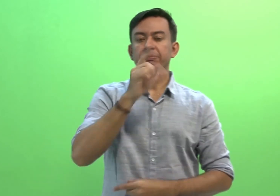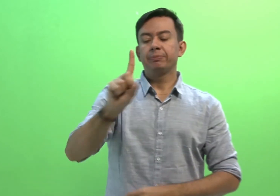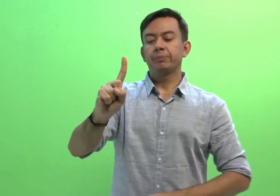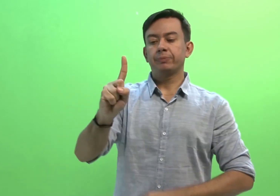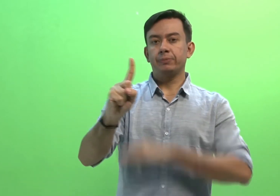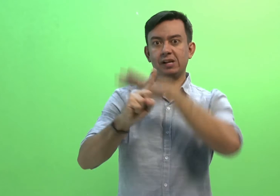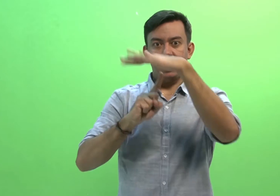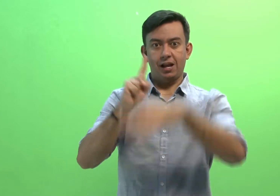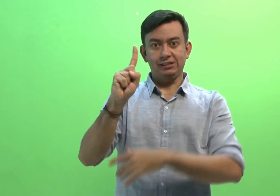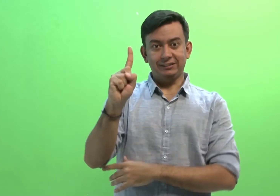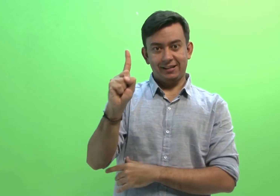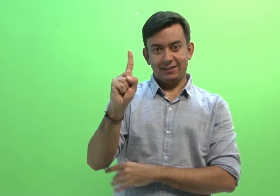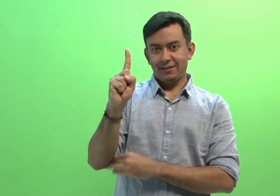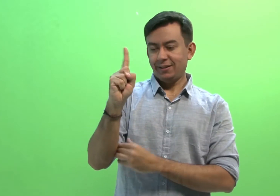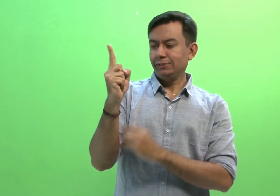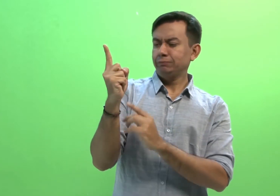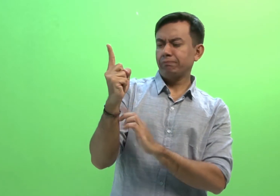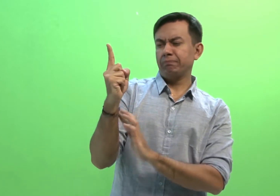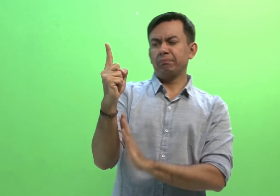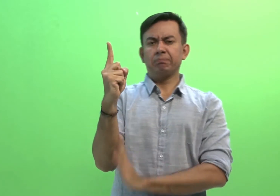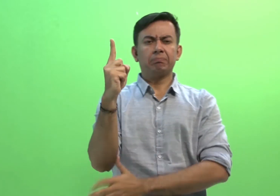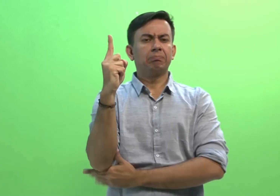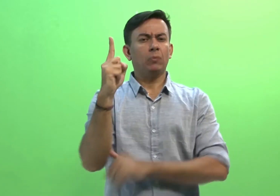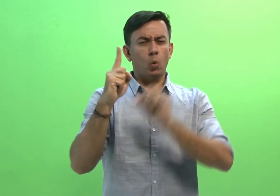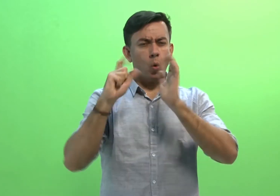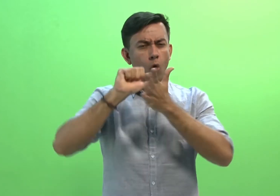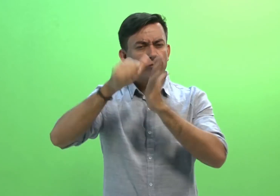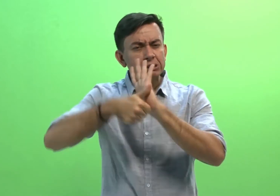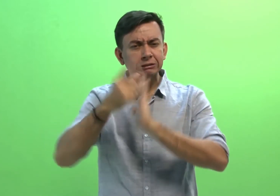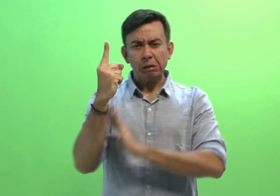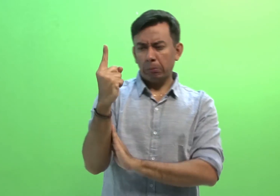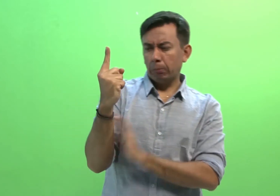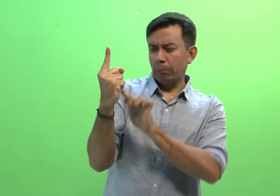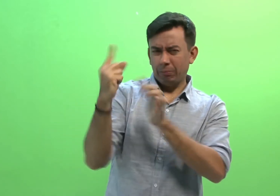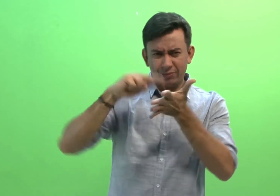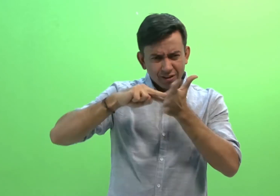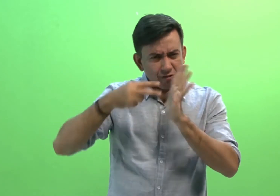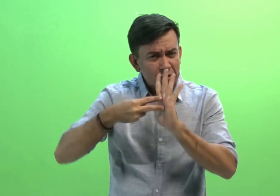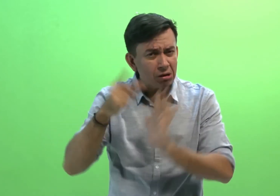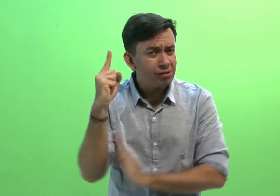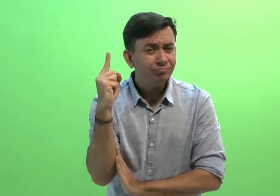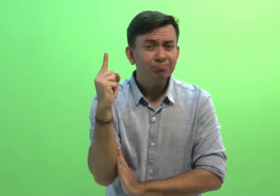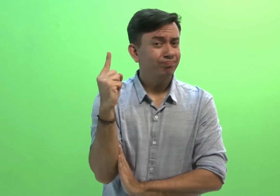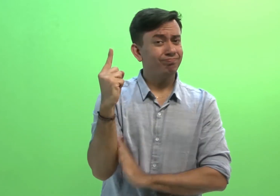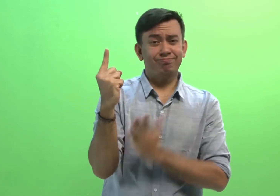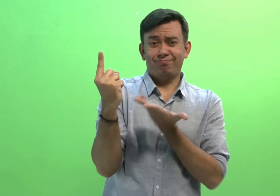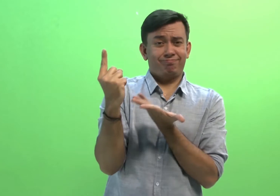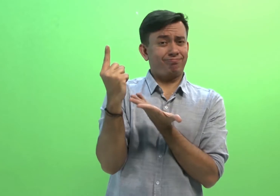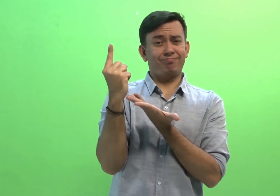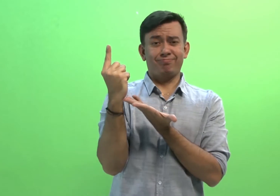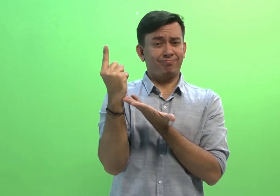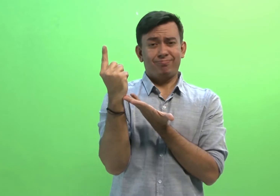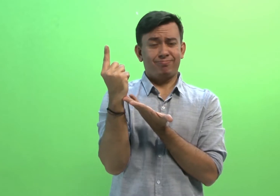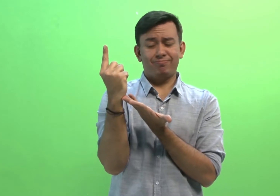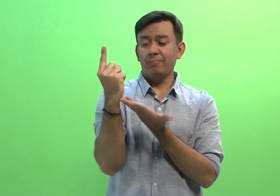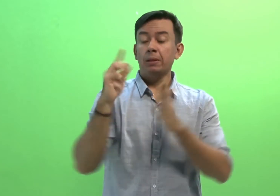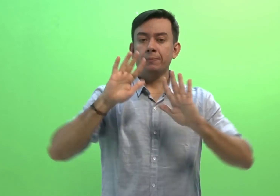exemplo, este sinal, configuração de mão com o dedo indicador, sozinho não vai ter nenhum sinal, nenhuma